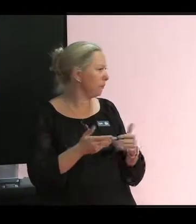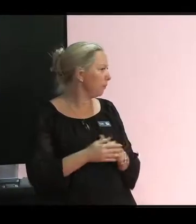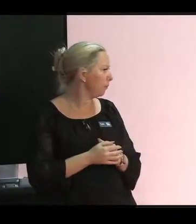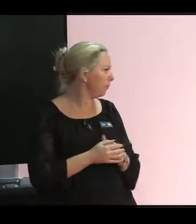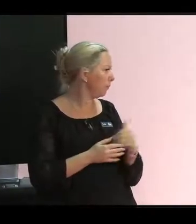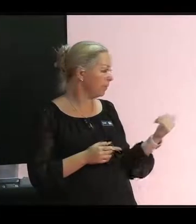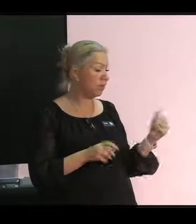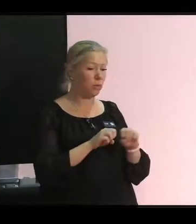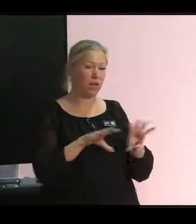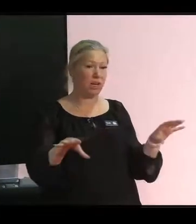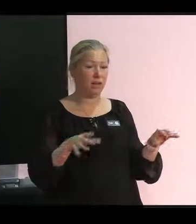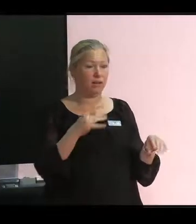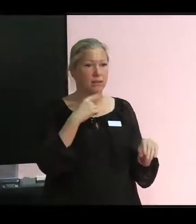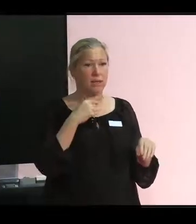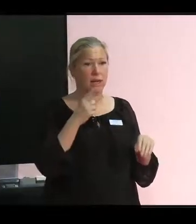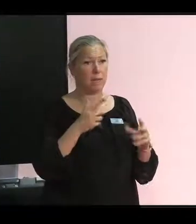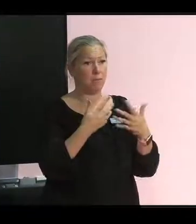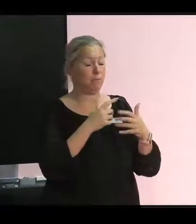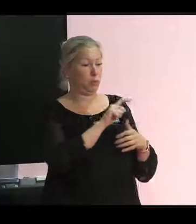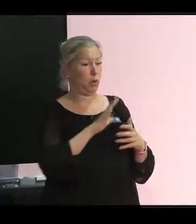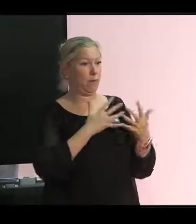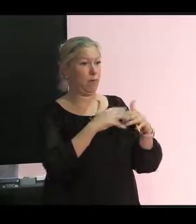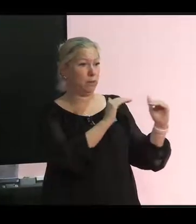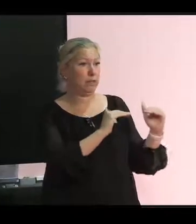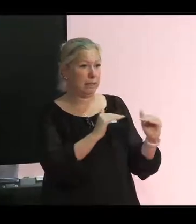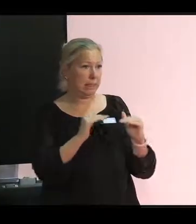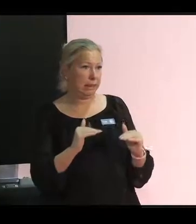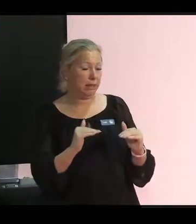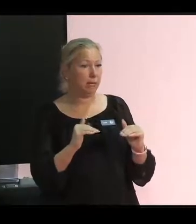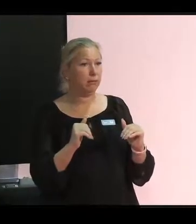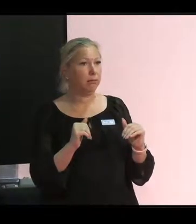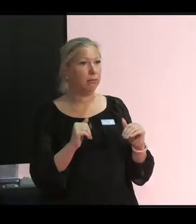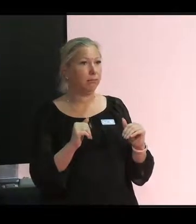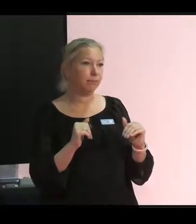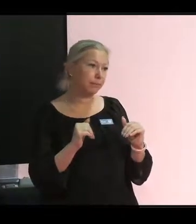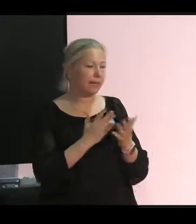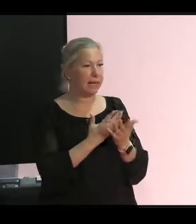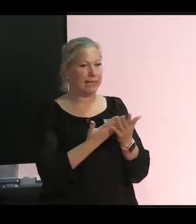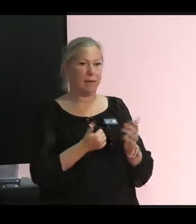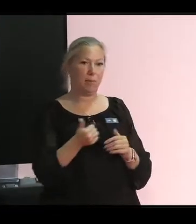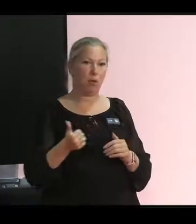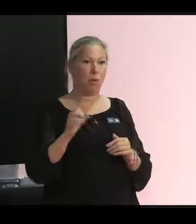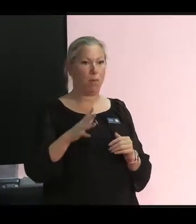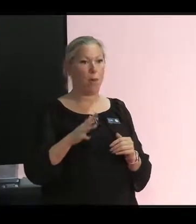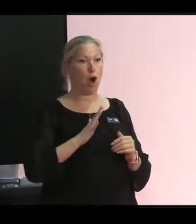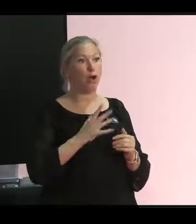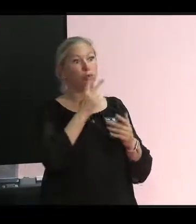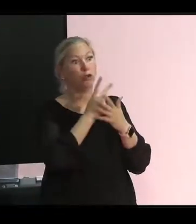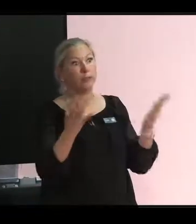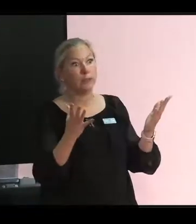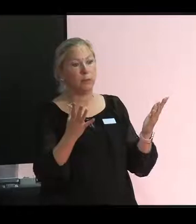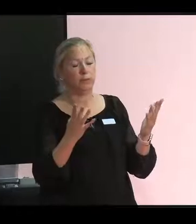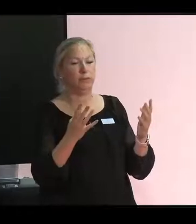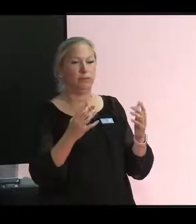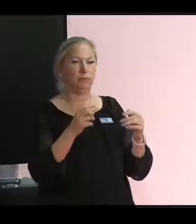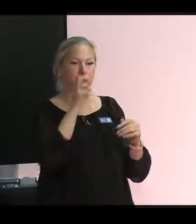När man generellt så kan man ju säga att personer med funktionsnedsättning och det gäller inte bara personer som har en osynlig funktionsnedsättning utan